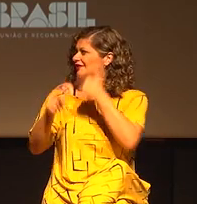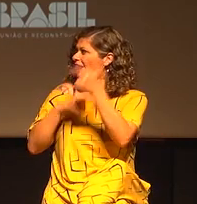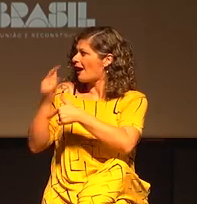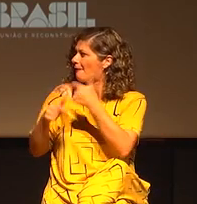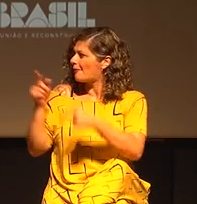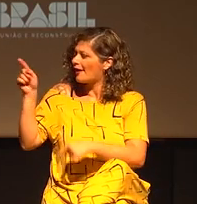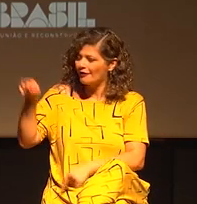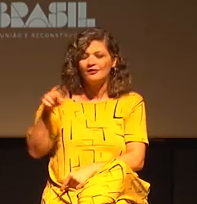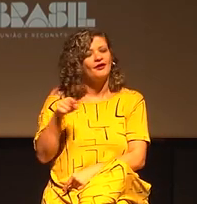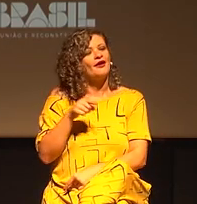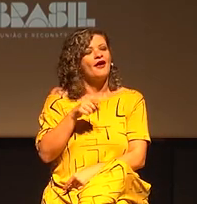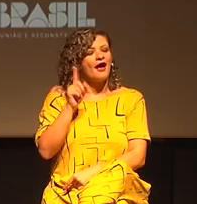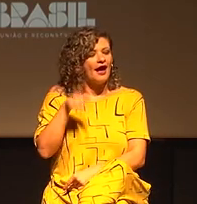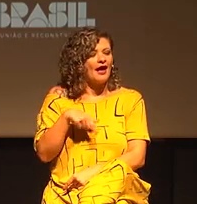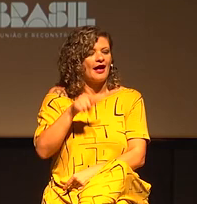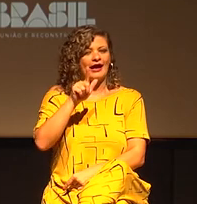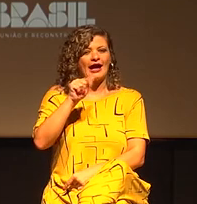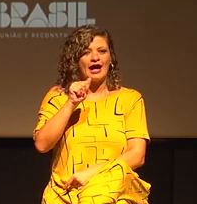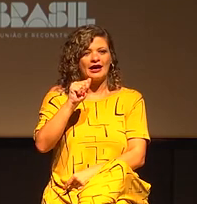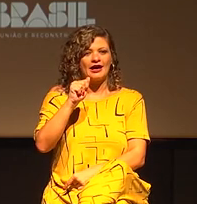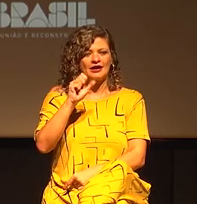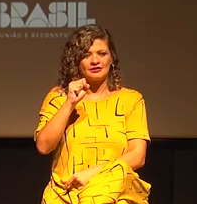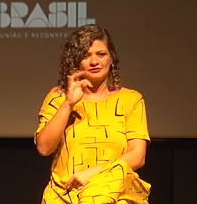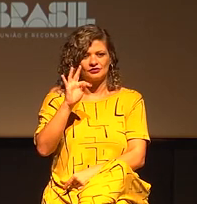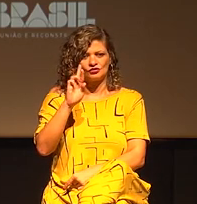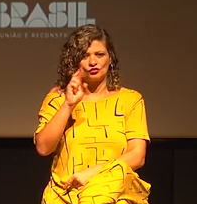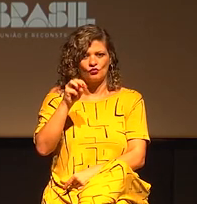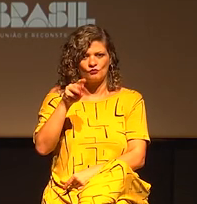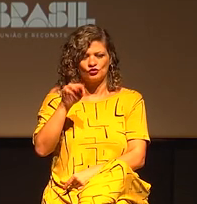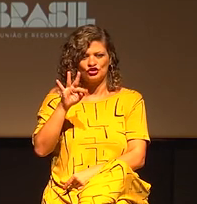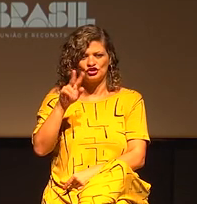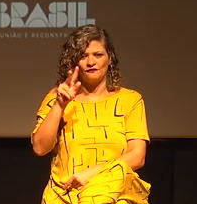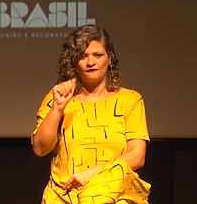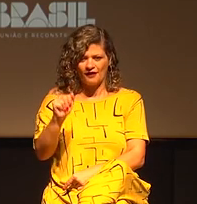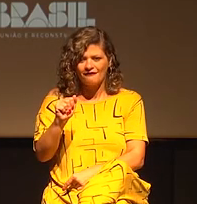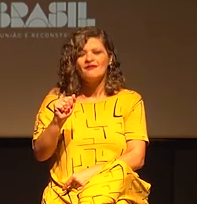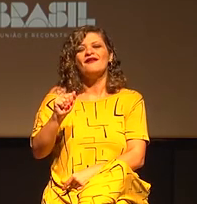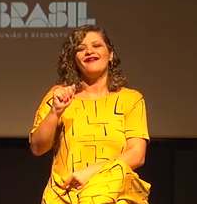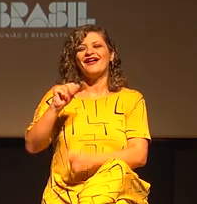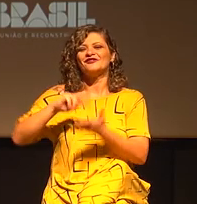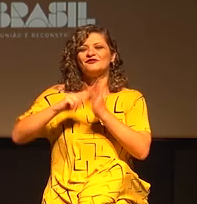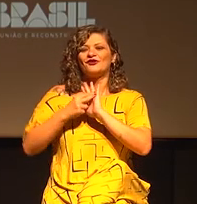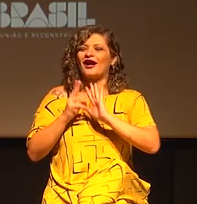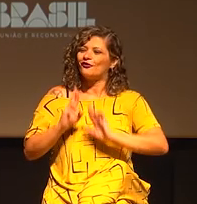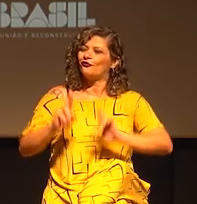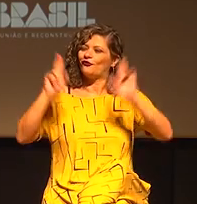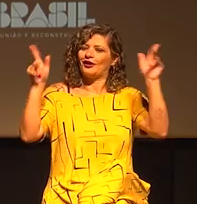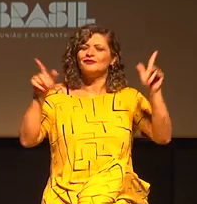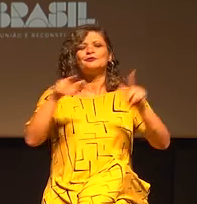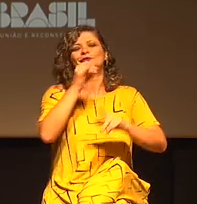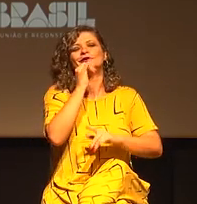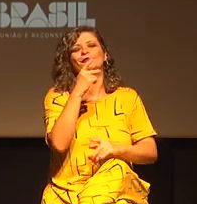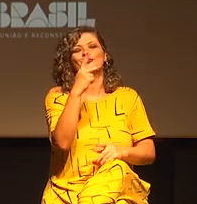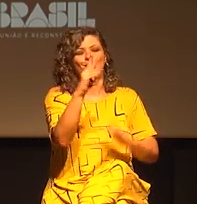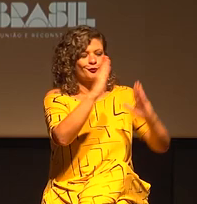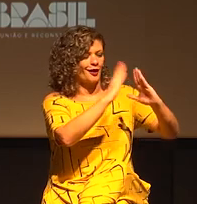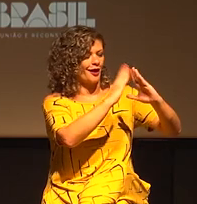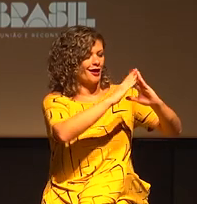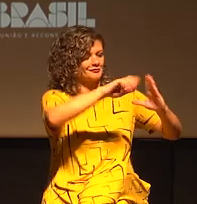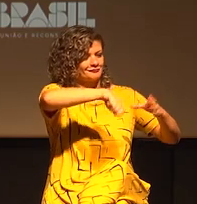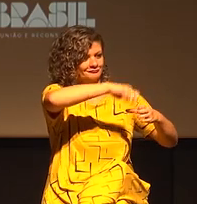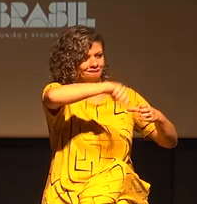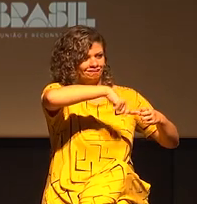porque ressignifica cozinha porque a cozinha gente vamos falar a verdade né como é que é na casa de vocês ou na casa dos dos mais velhos né